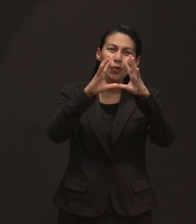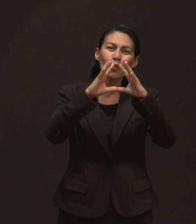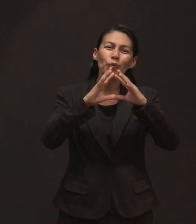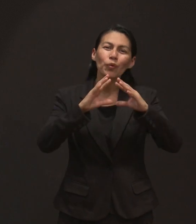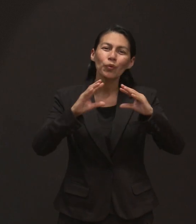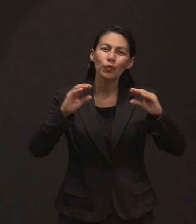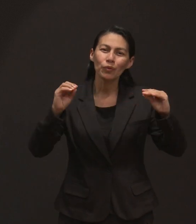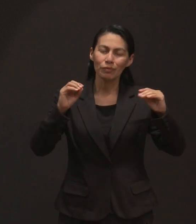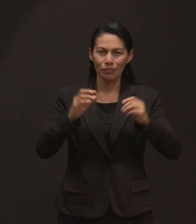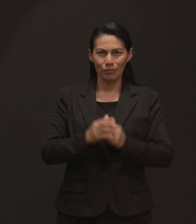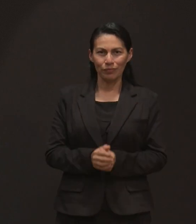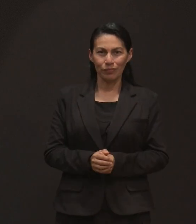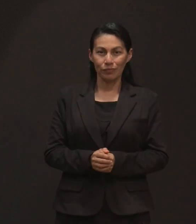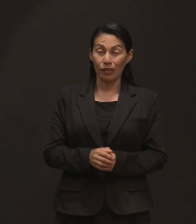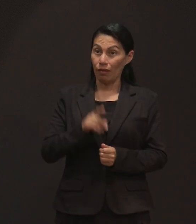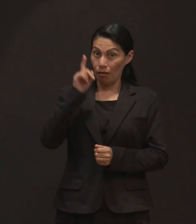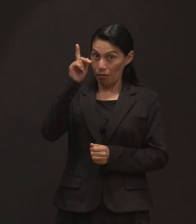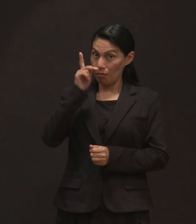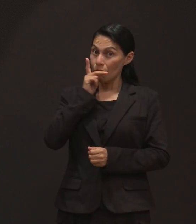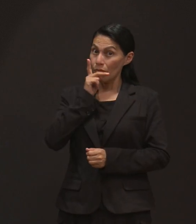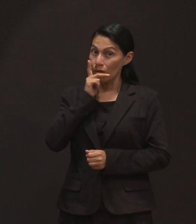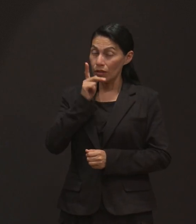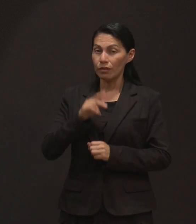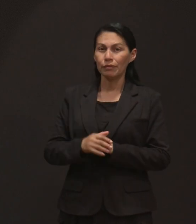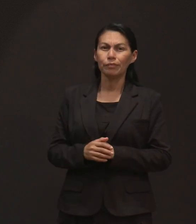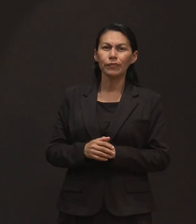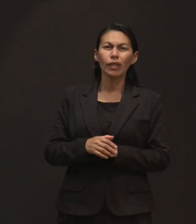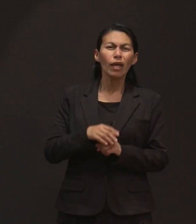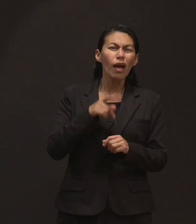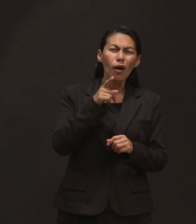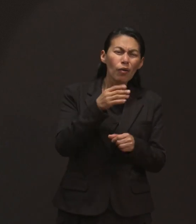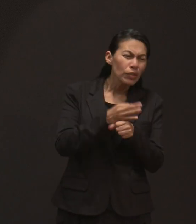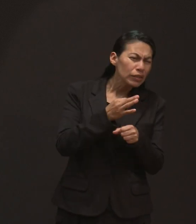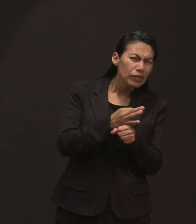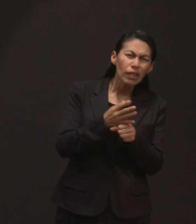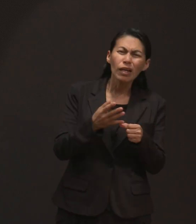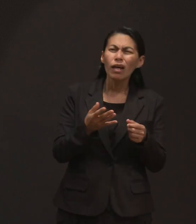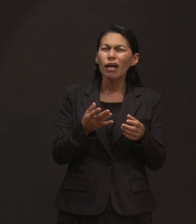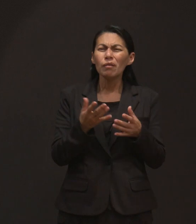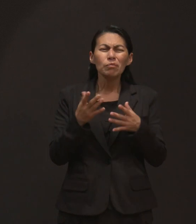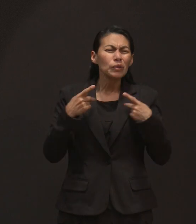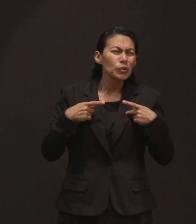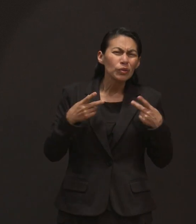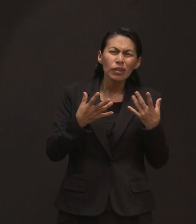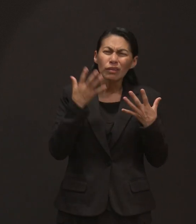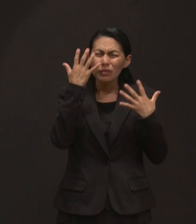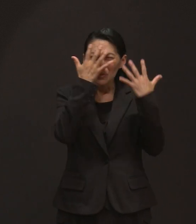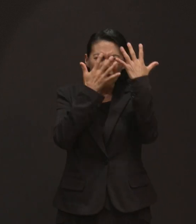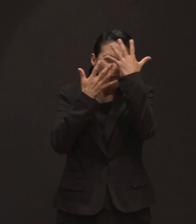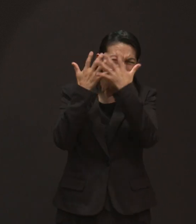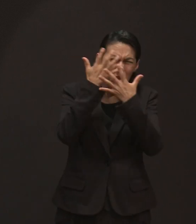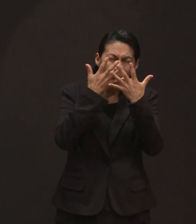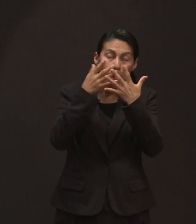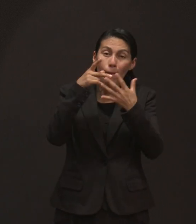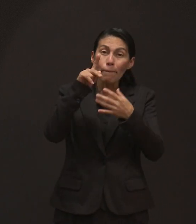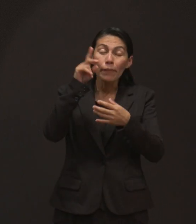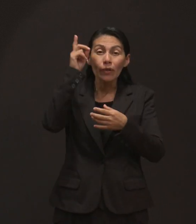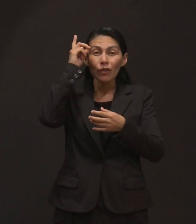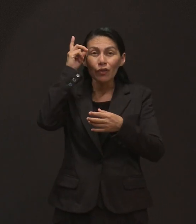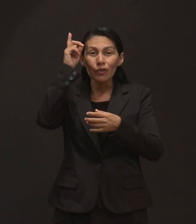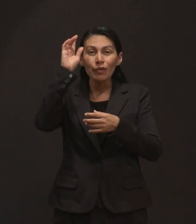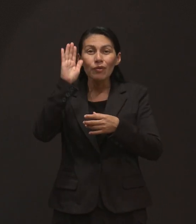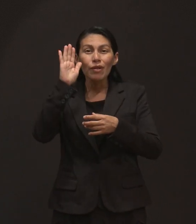sanador. En medio de la confusión, Dios se presenta como el buen pastor que nos